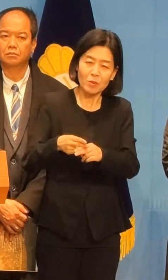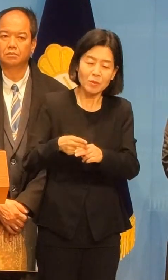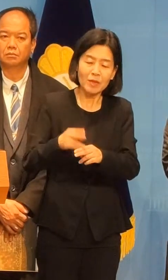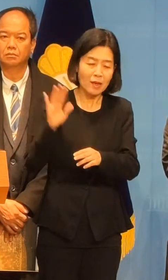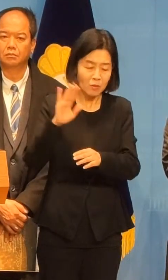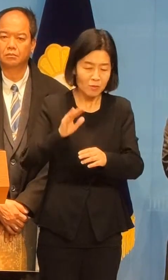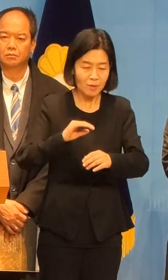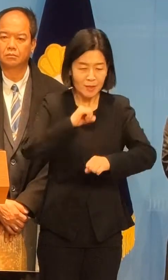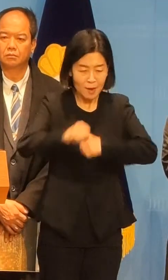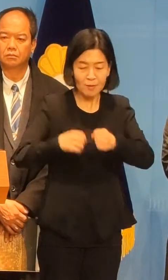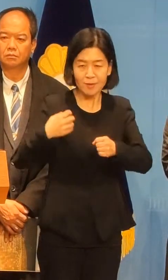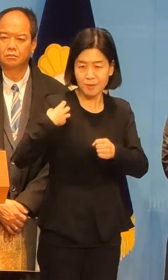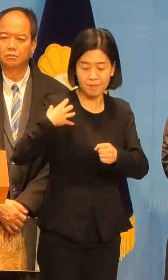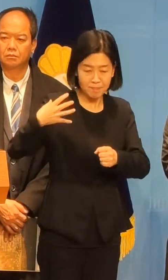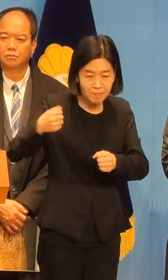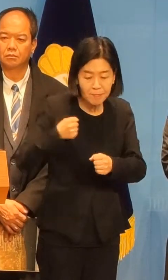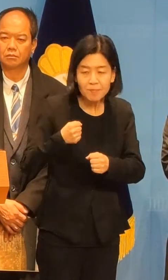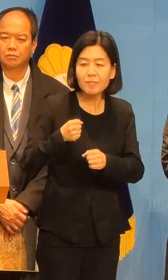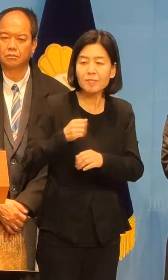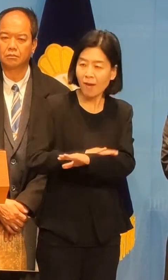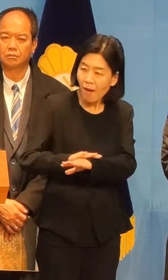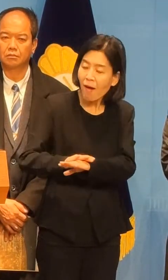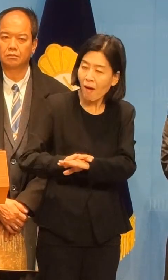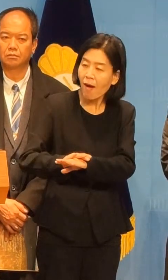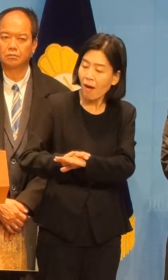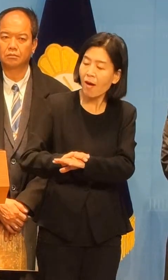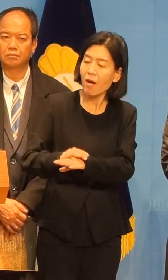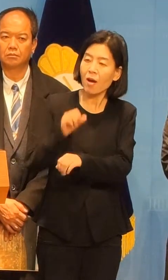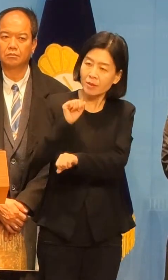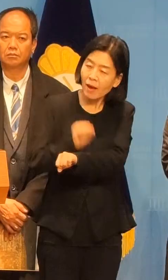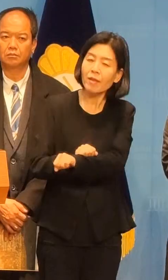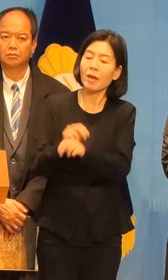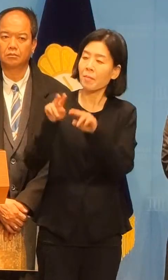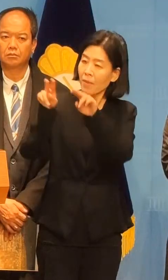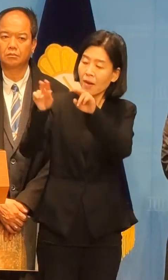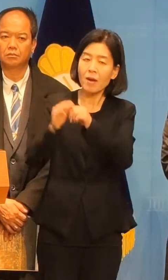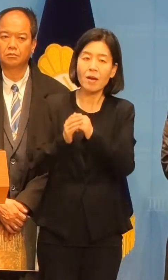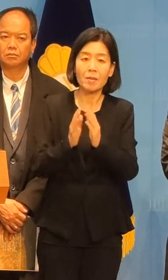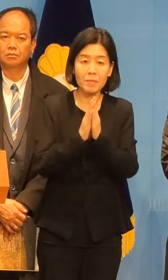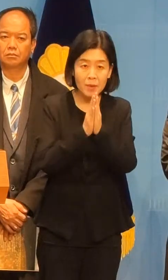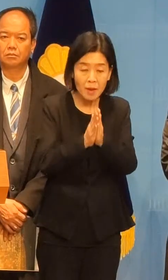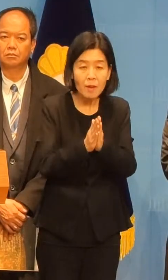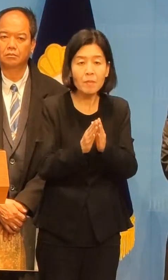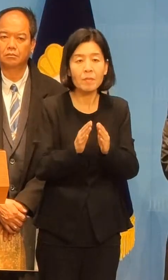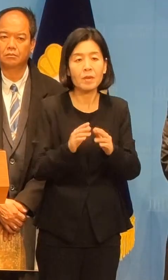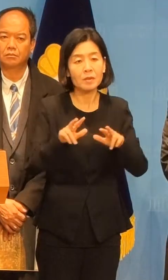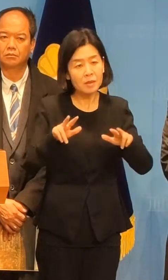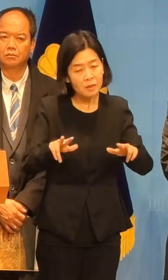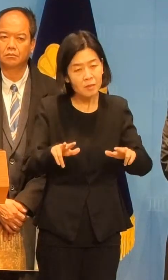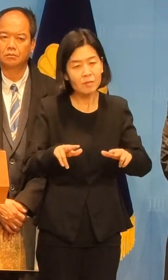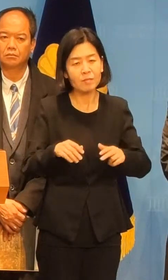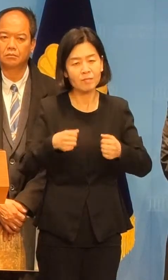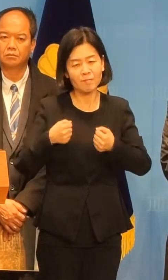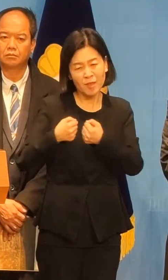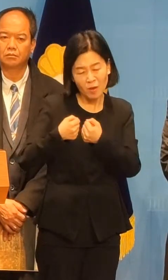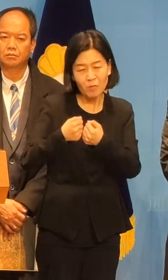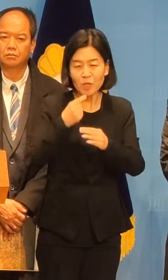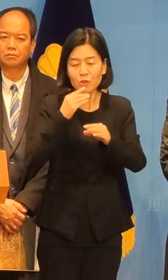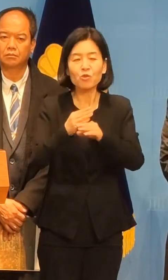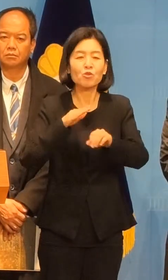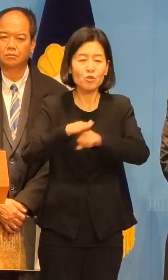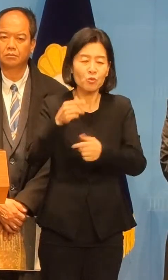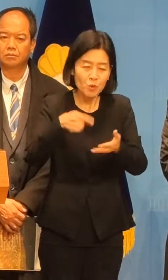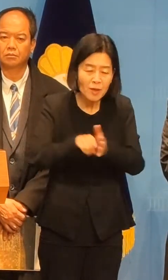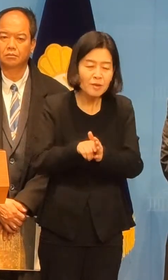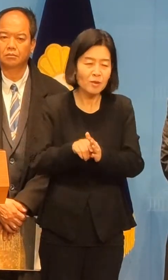이해하는 국가로서 바라보고 있습니다. 현재 미얀마는 민주화와 자유를 위한 싸움을 벌이고 있습니다.